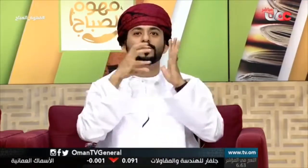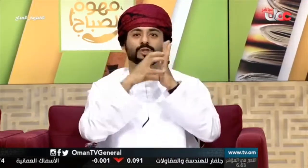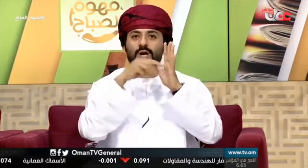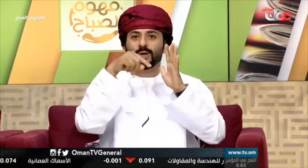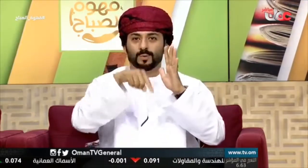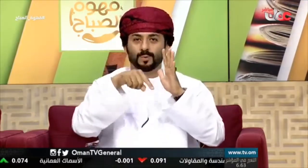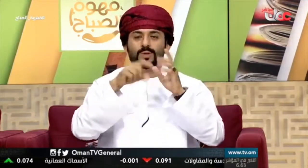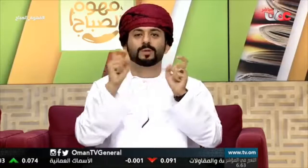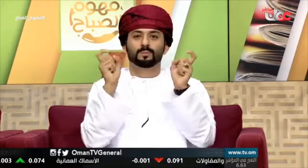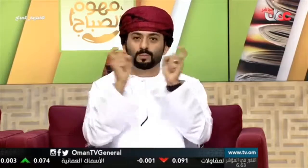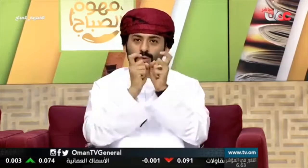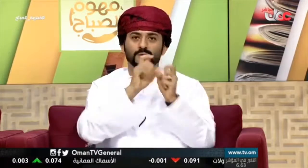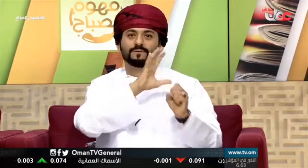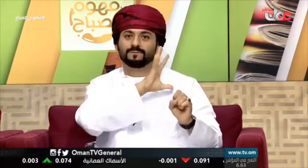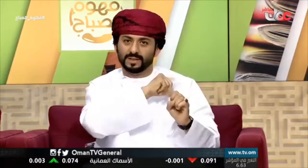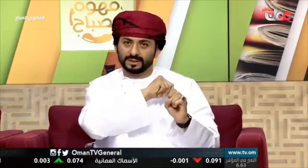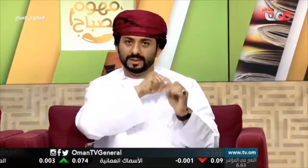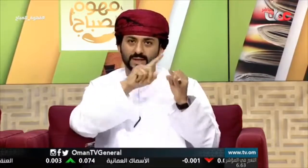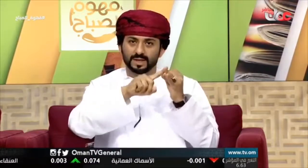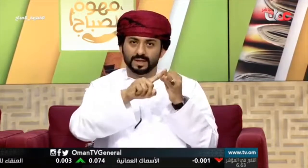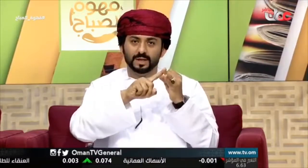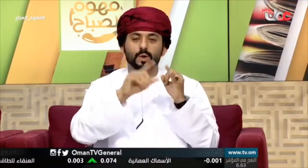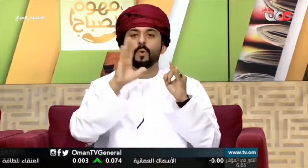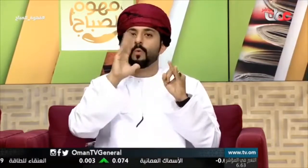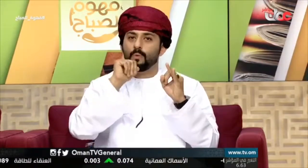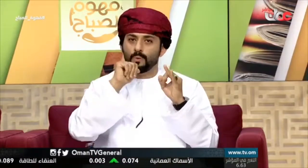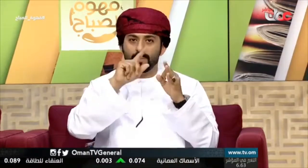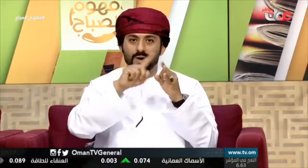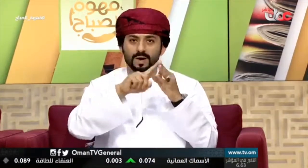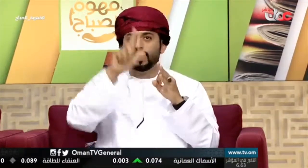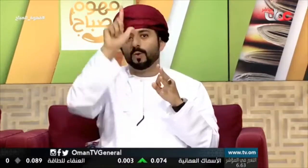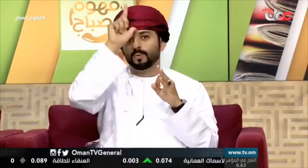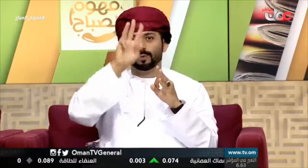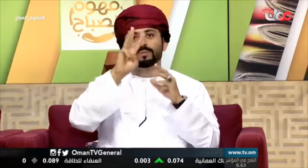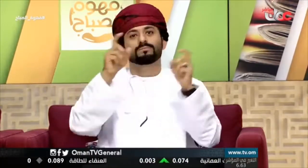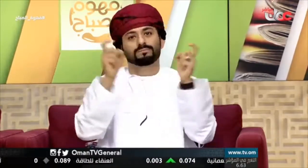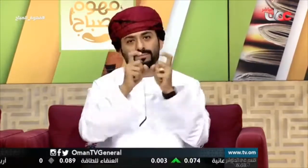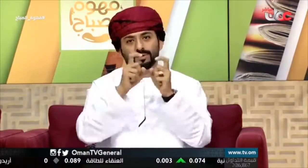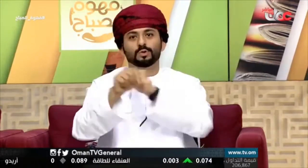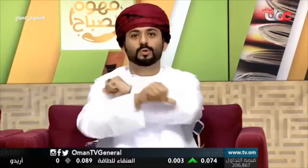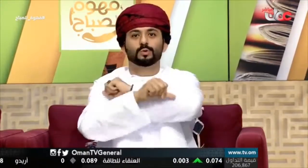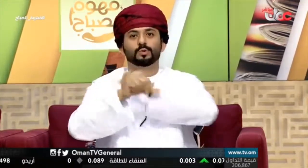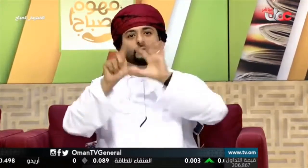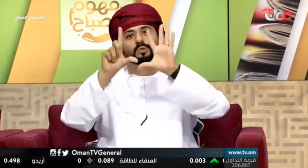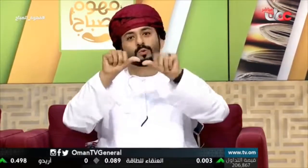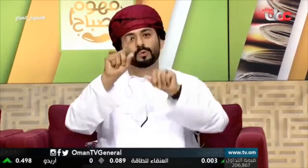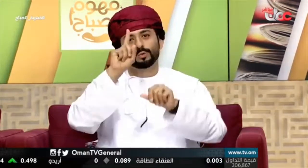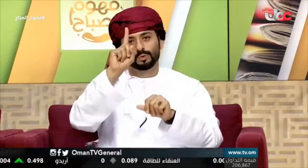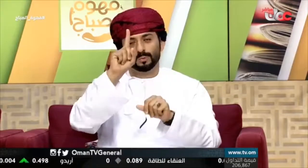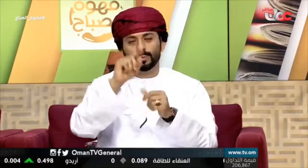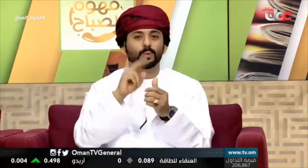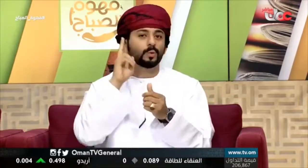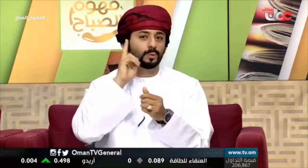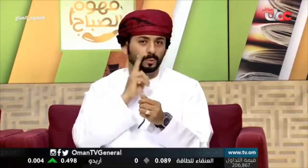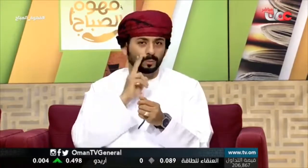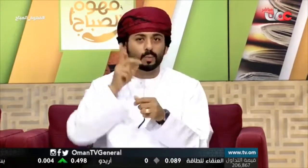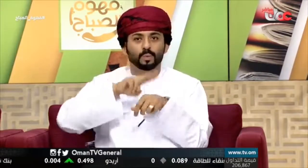هناك مناشط كثيرة وفعاليات، وأيضا راح تكون أيضا موجودين معنا أيضا من